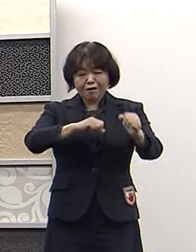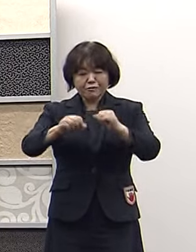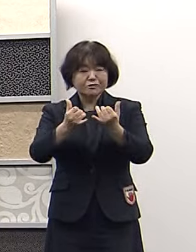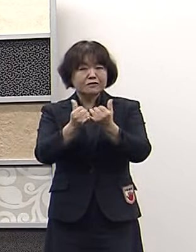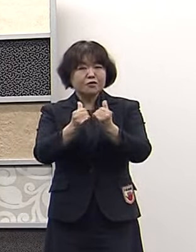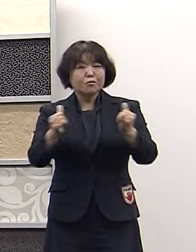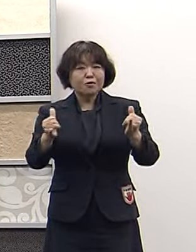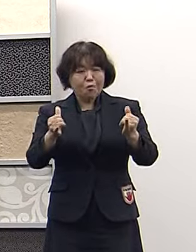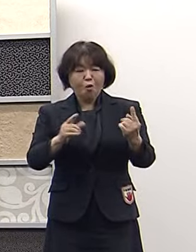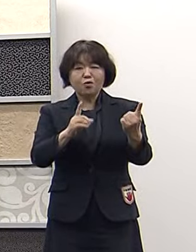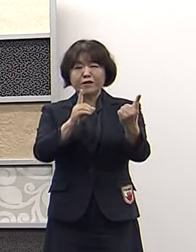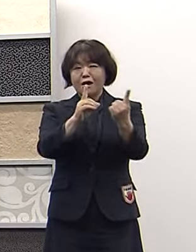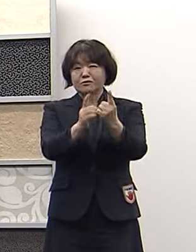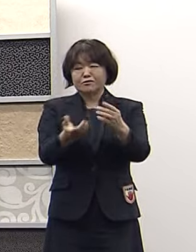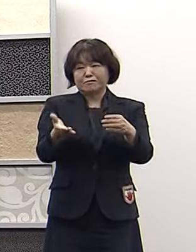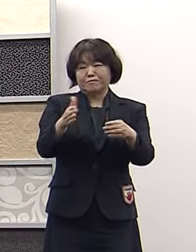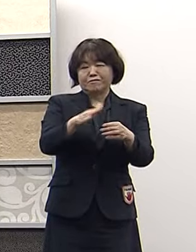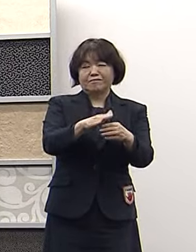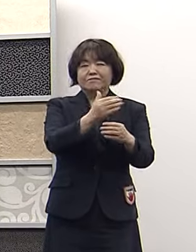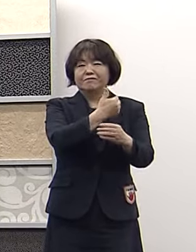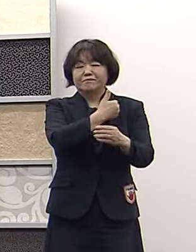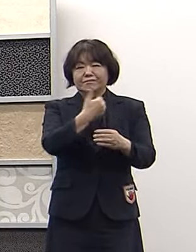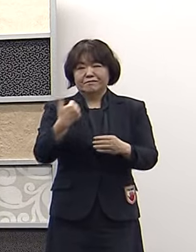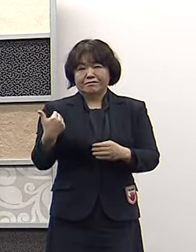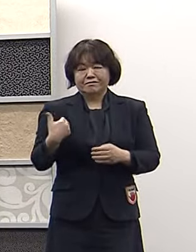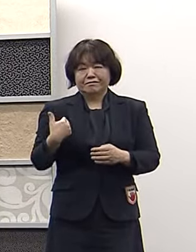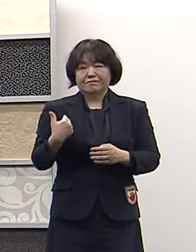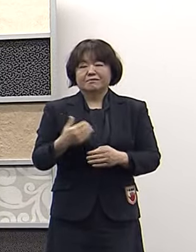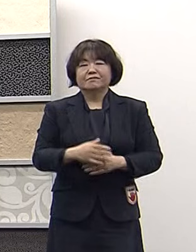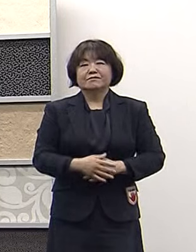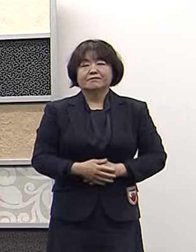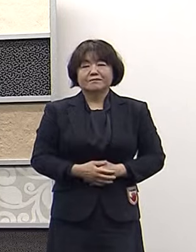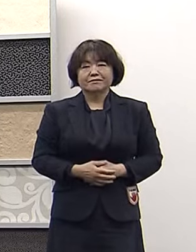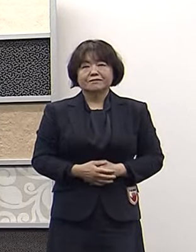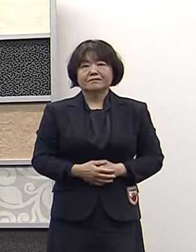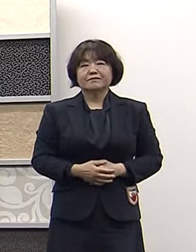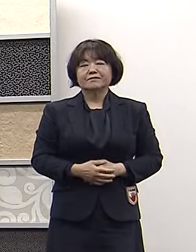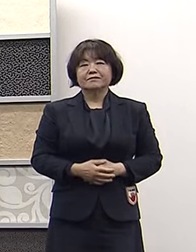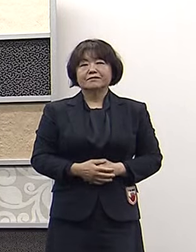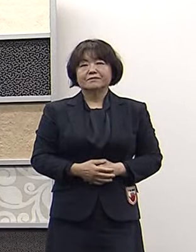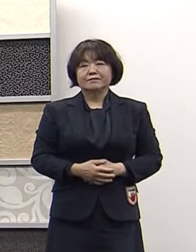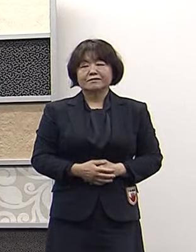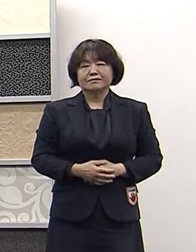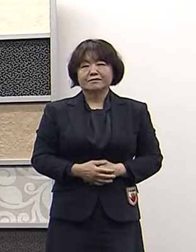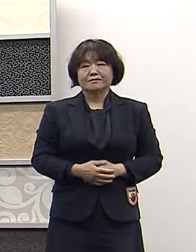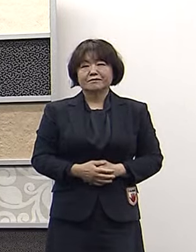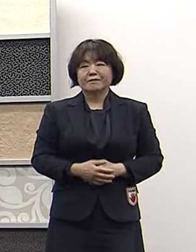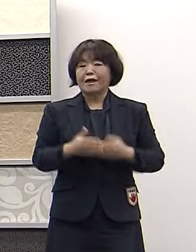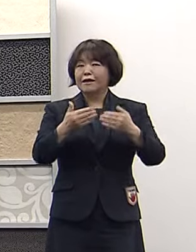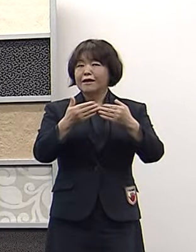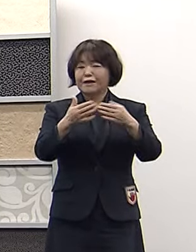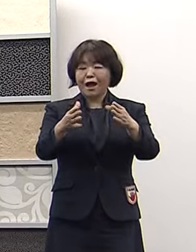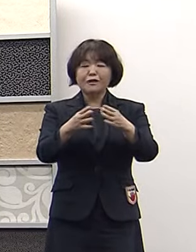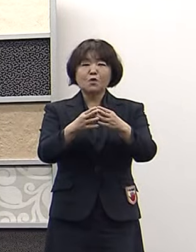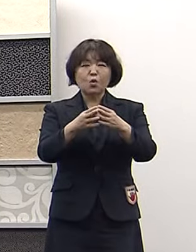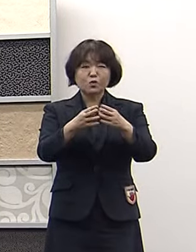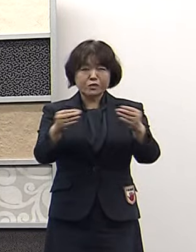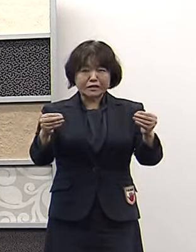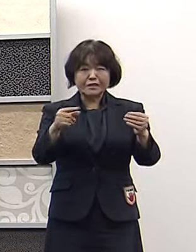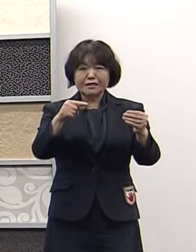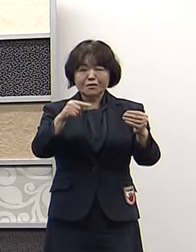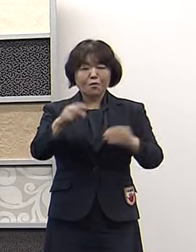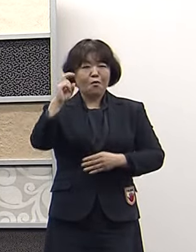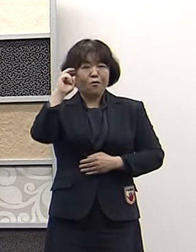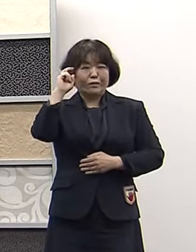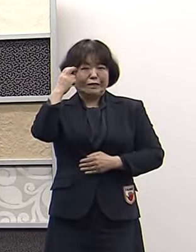される道が開かれることになります。またですね、開の国、開くという字を書いた開の国の理